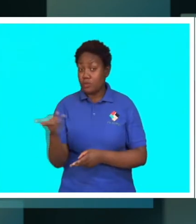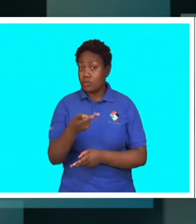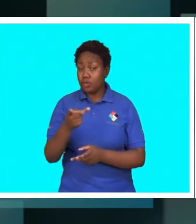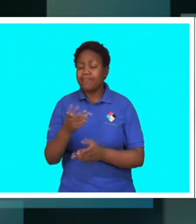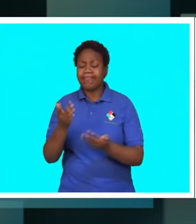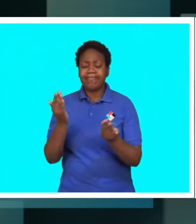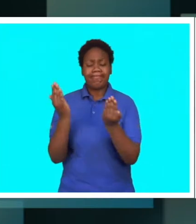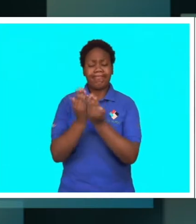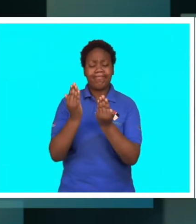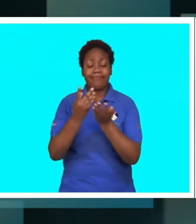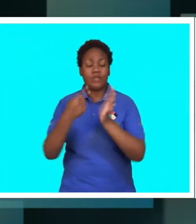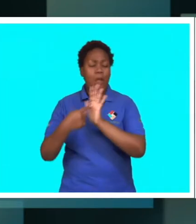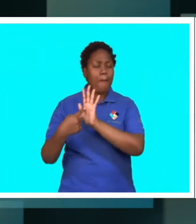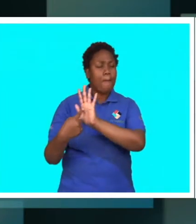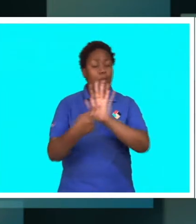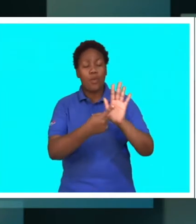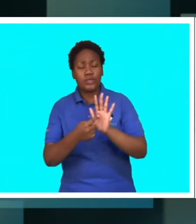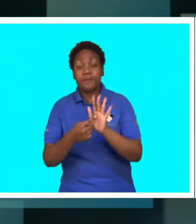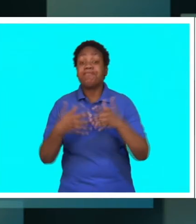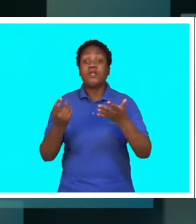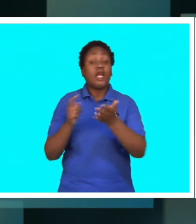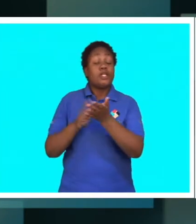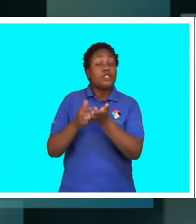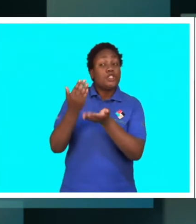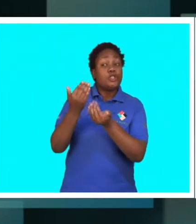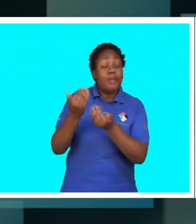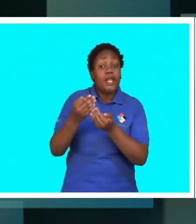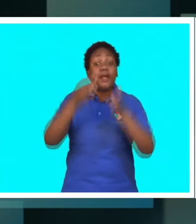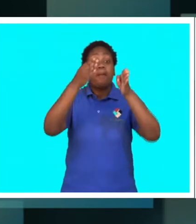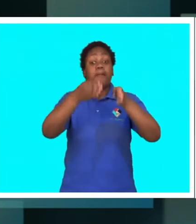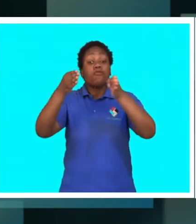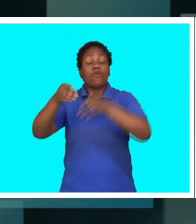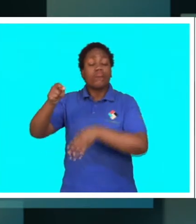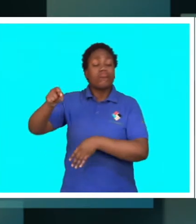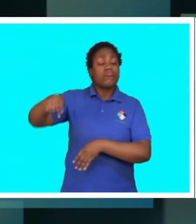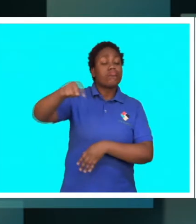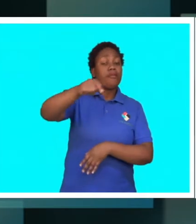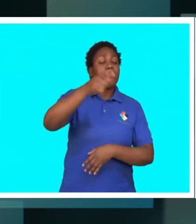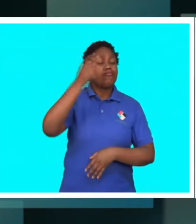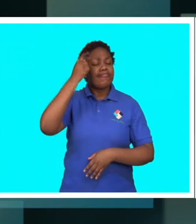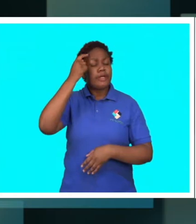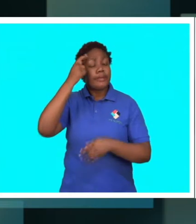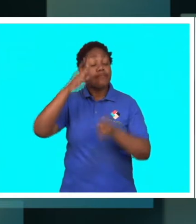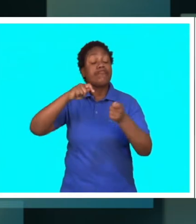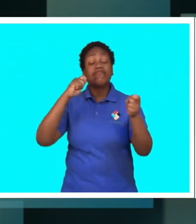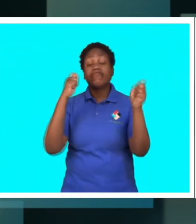Com esta peça, os atores esperam contribuir para a mudança de mentalidade nos dois países.